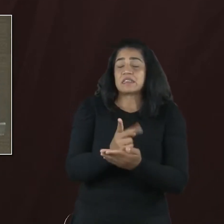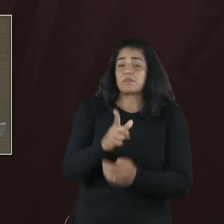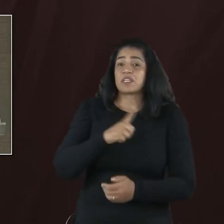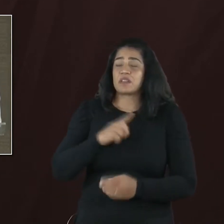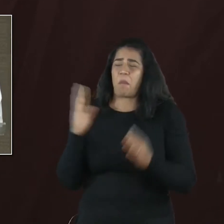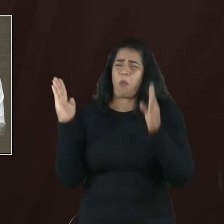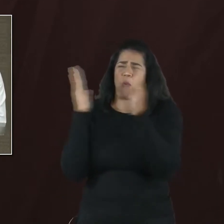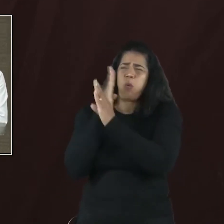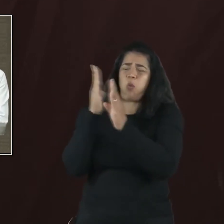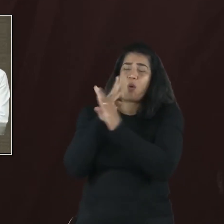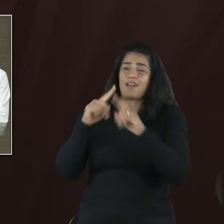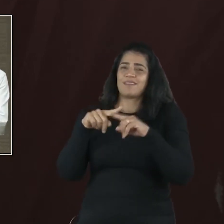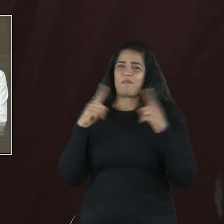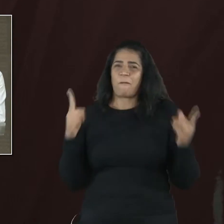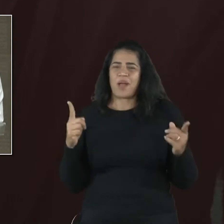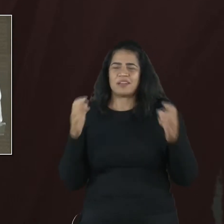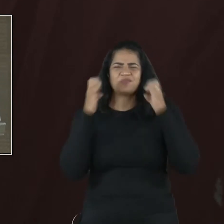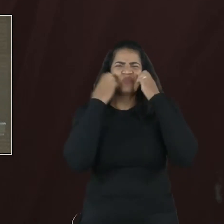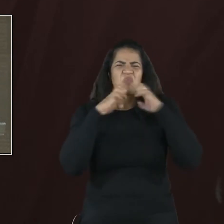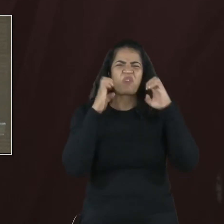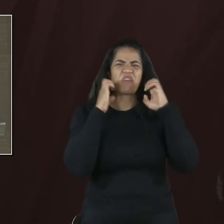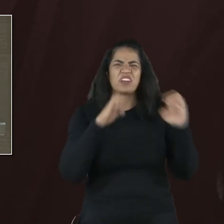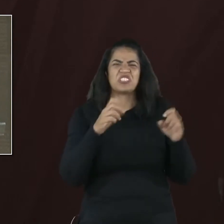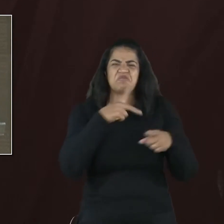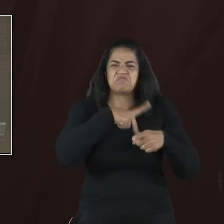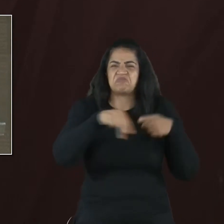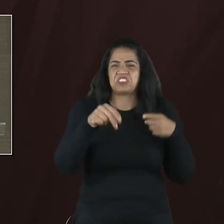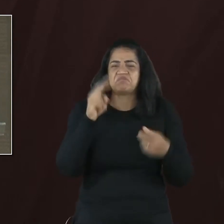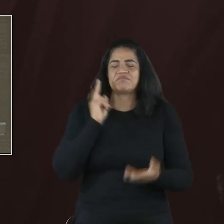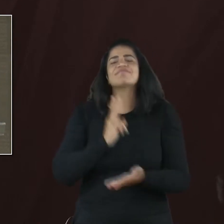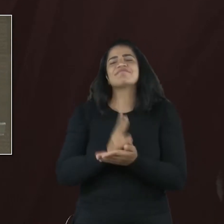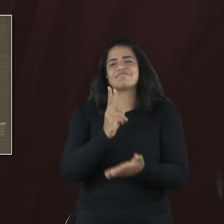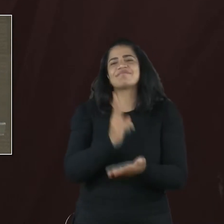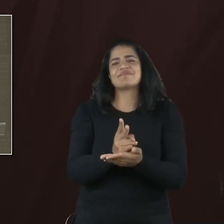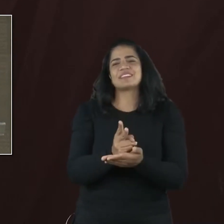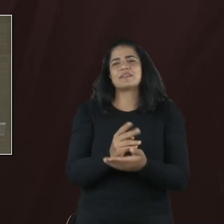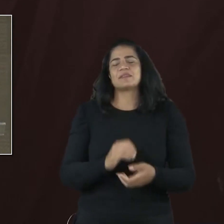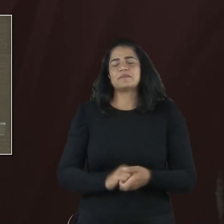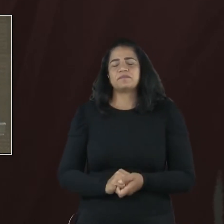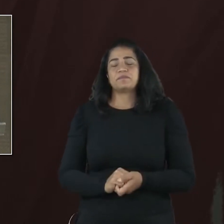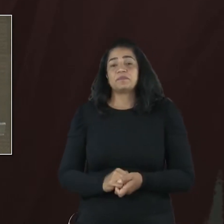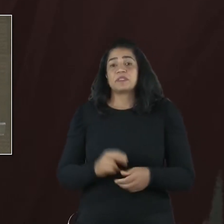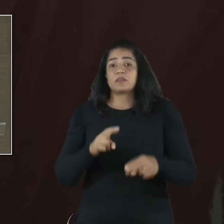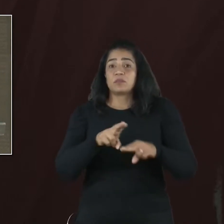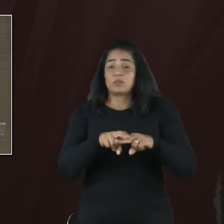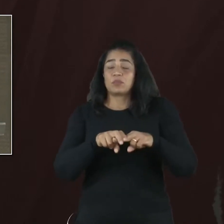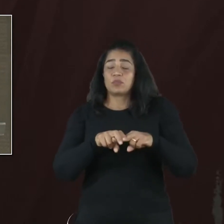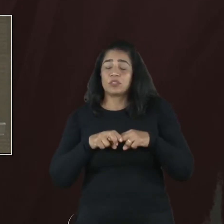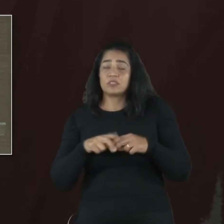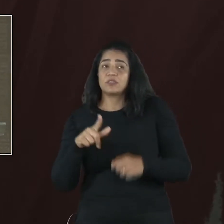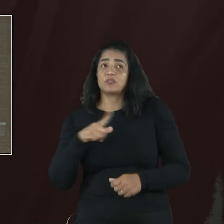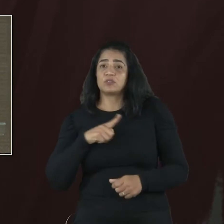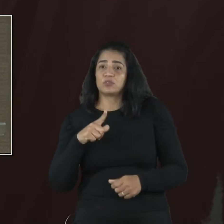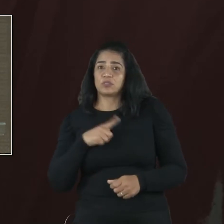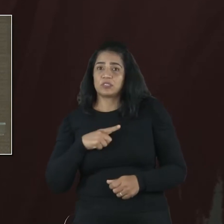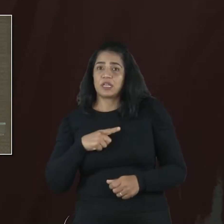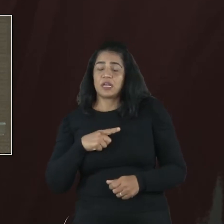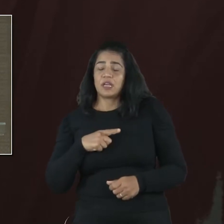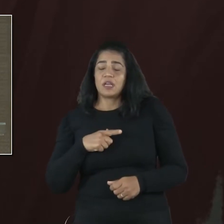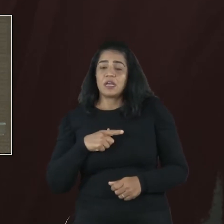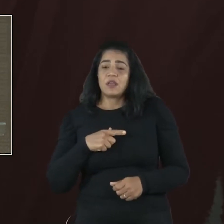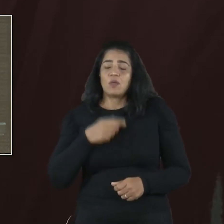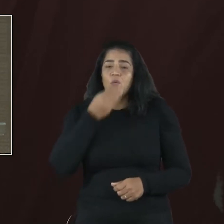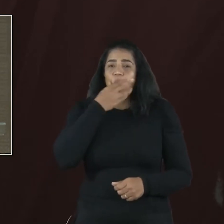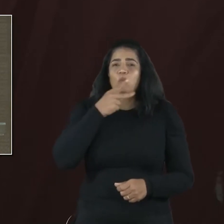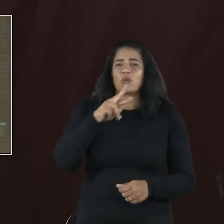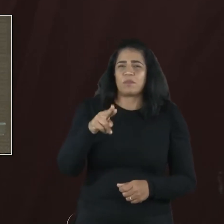Ó Senhor Jesus, por isso gerou, irmãos, um cooperador. Eu vou ler de novo, Filipenses 2, gosto